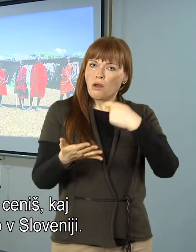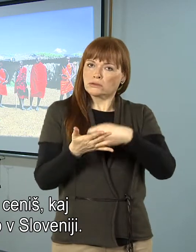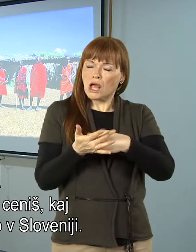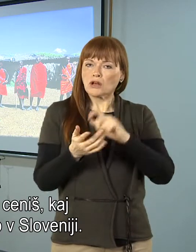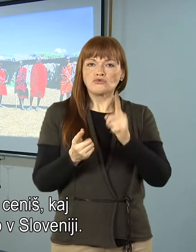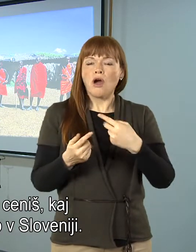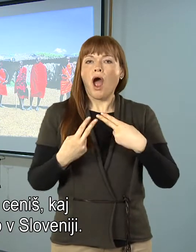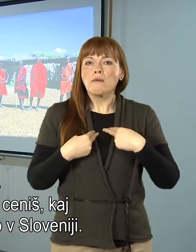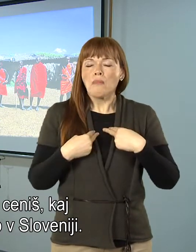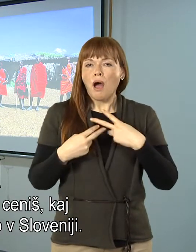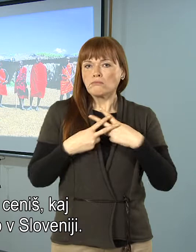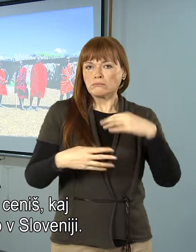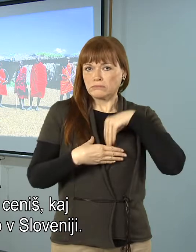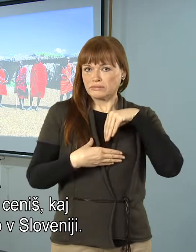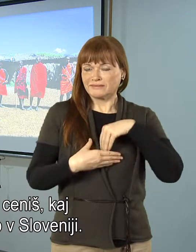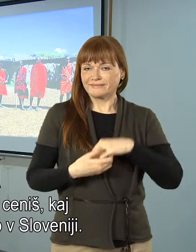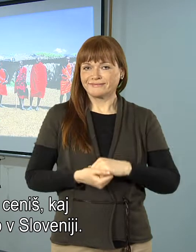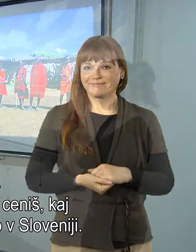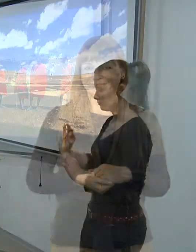kaj sploh imamo v Sloveniji.